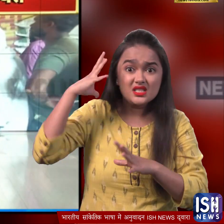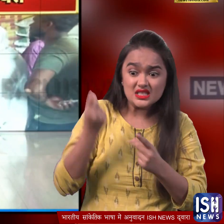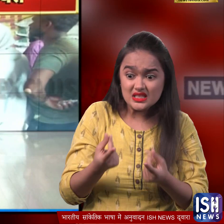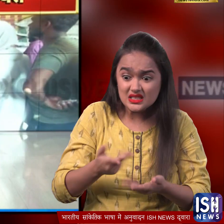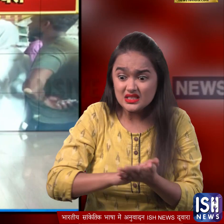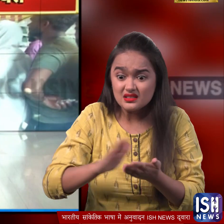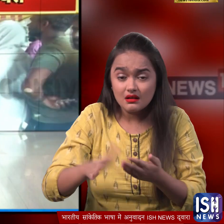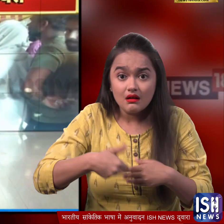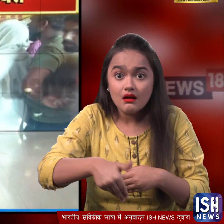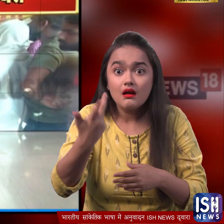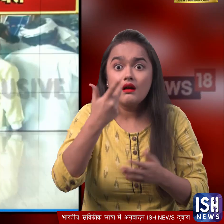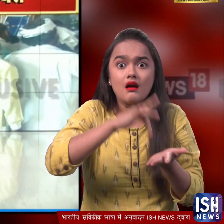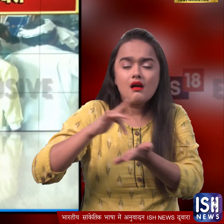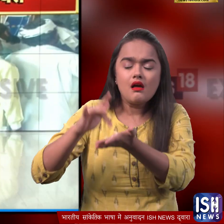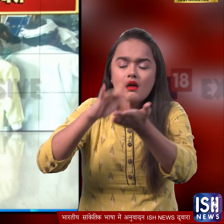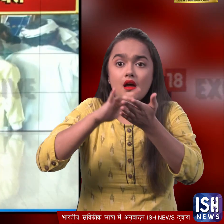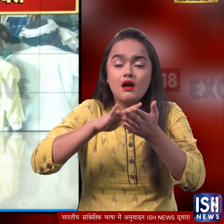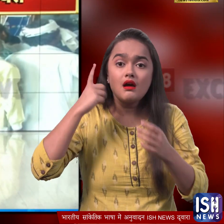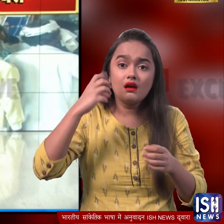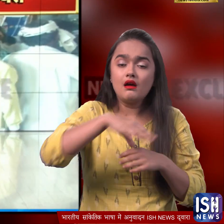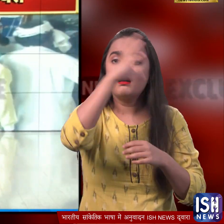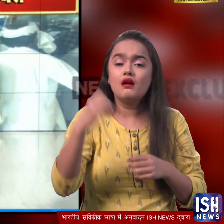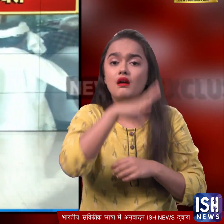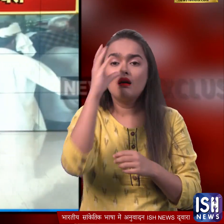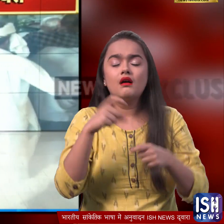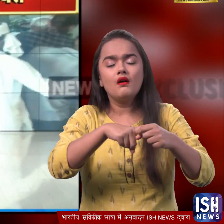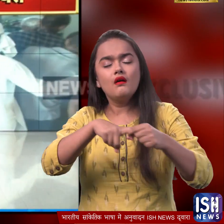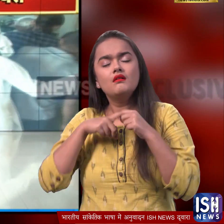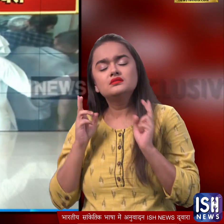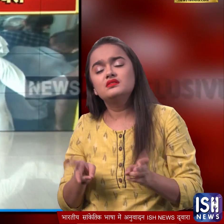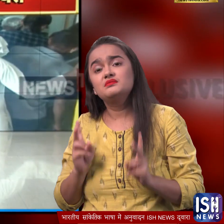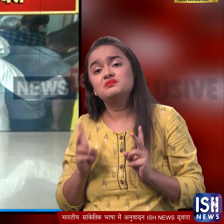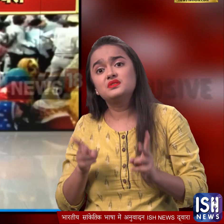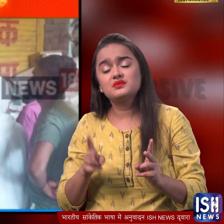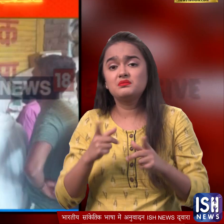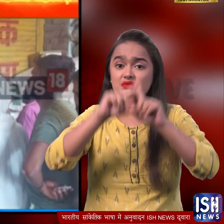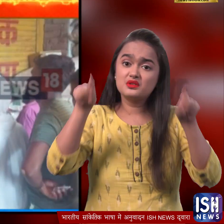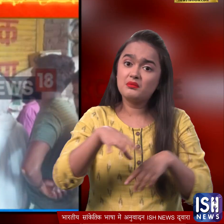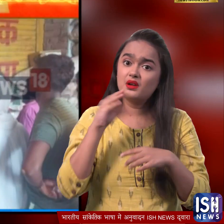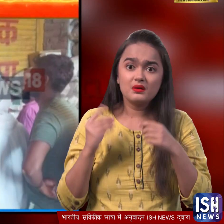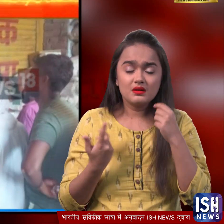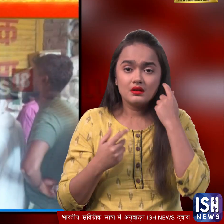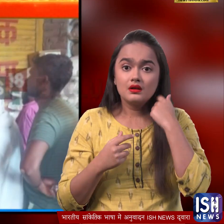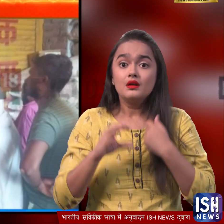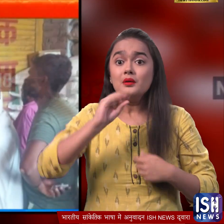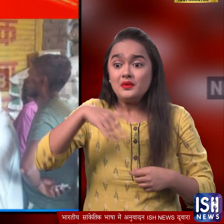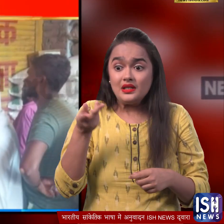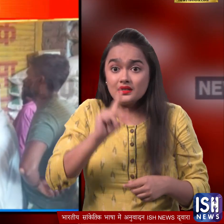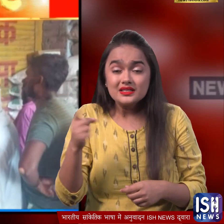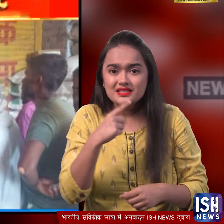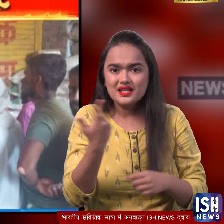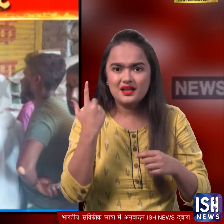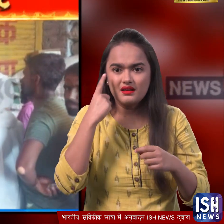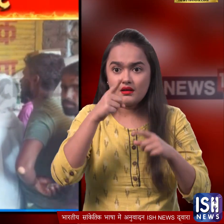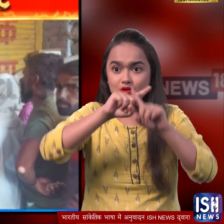जाए, इस अंदेशे में किसान कई जगहों पर दिन रात खाद दुकानों के बाहर इंतजार करते नजर आए। और नौबत यह आ गई कि